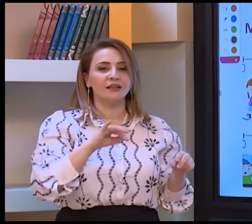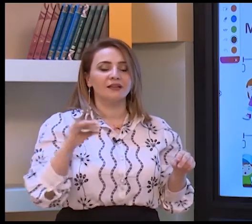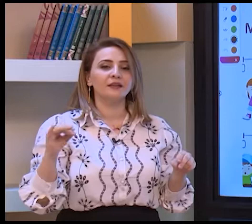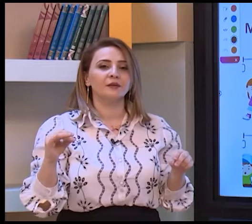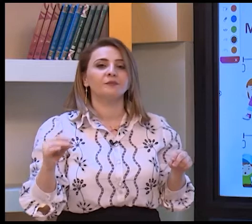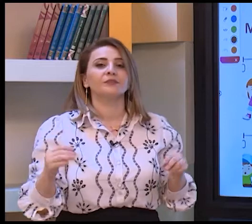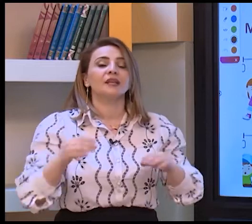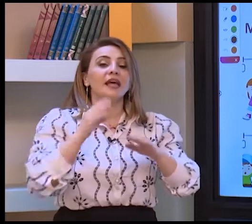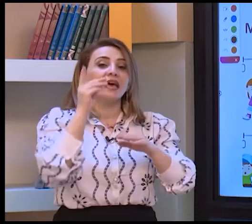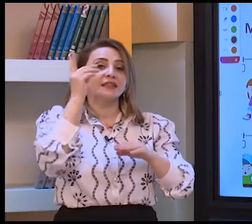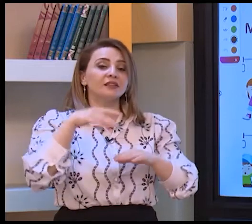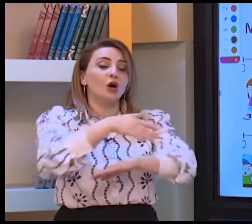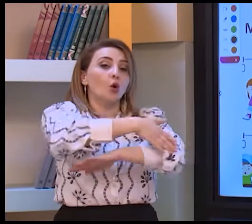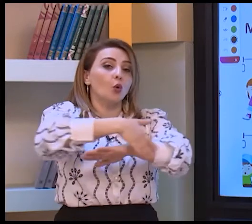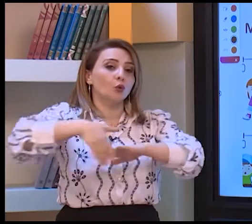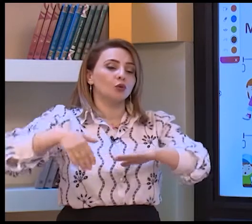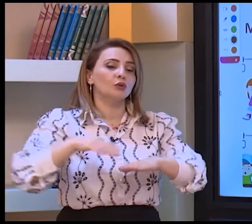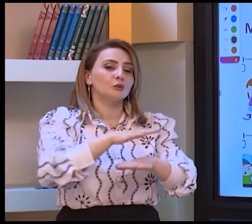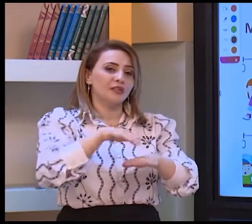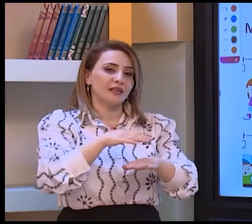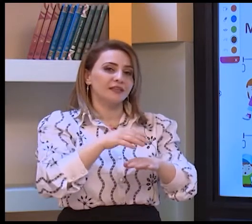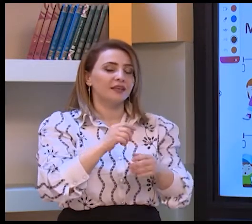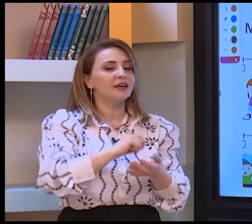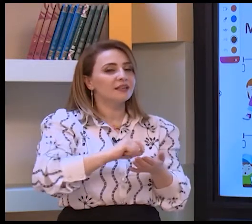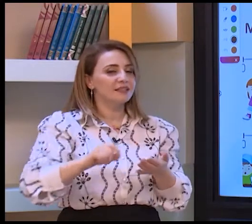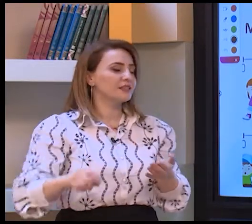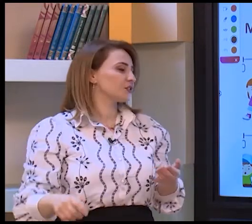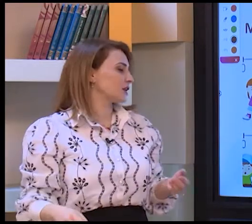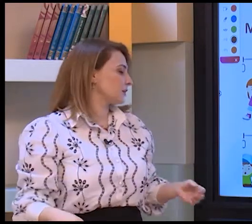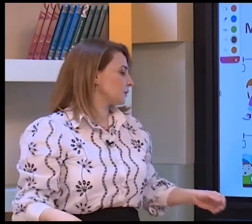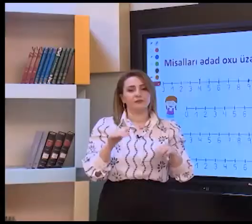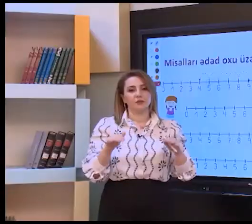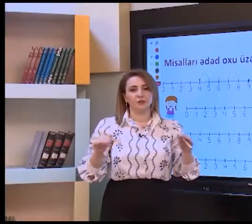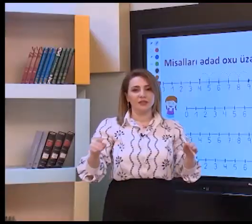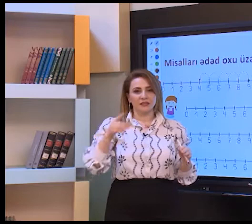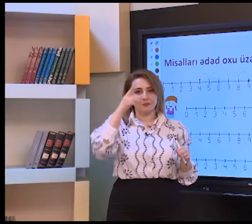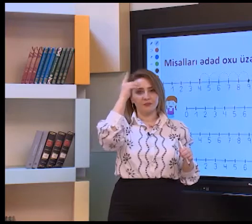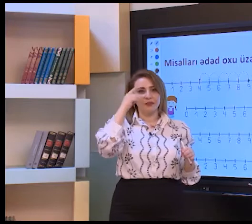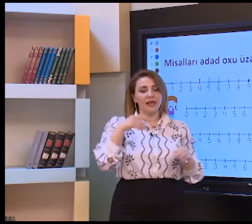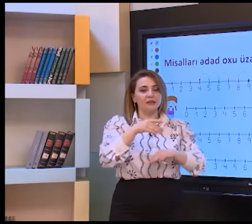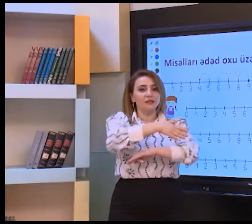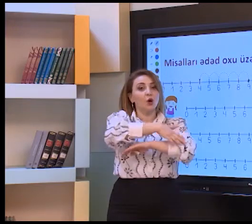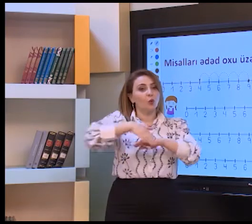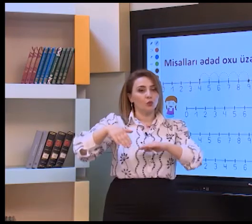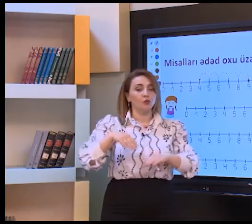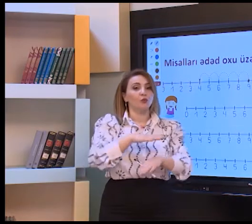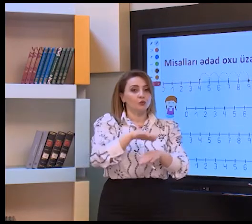əməlini ədəd oxu üzərində yazacağıq. Uşaqlar, ədəd oxu